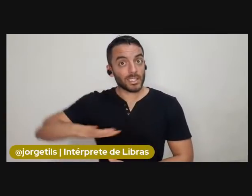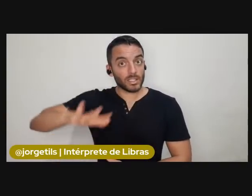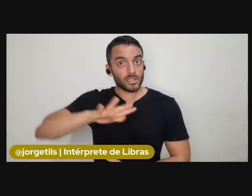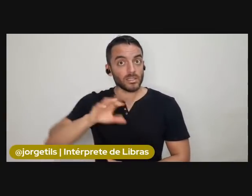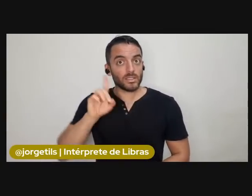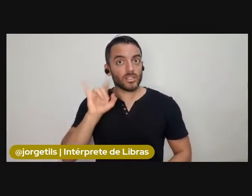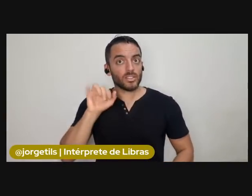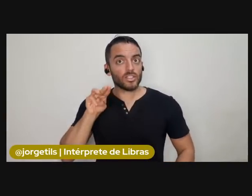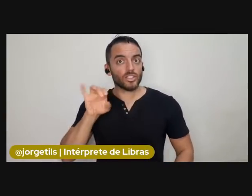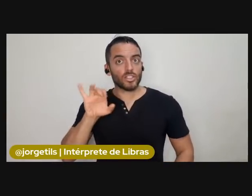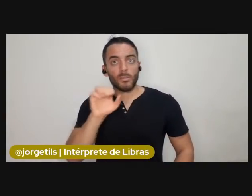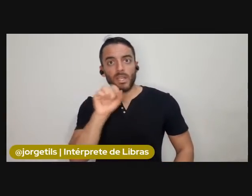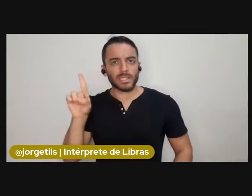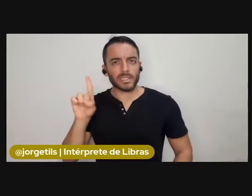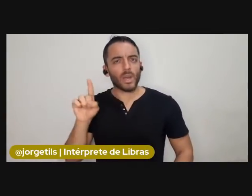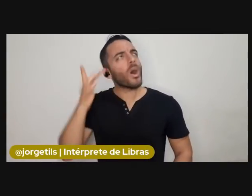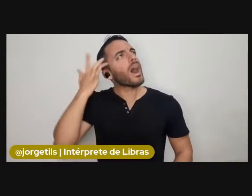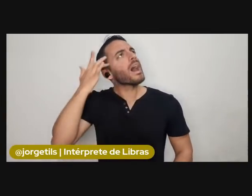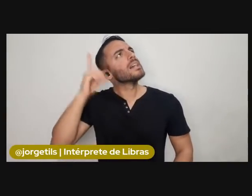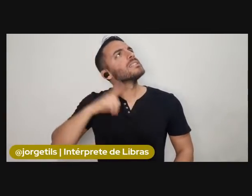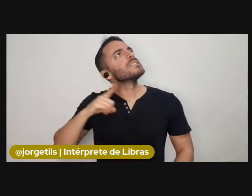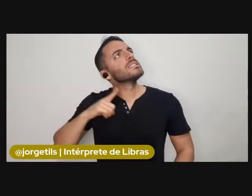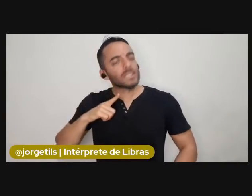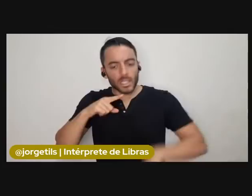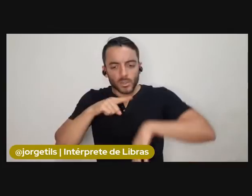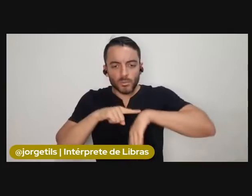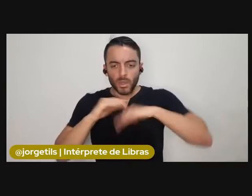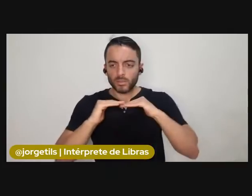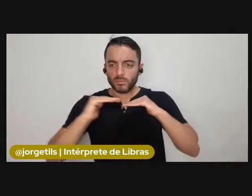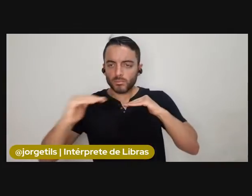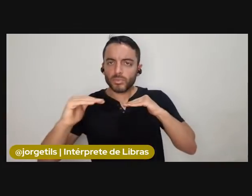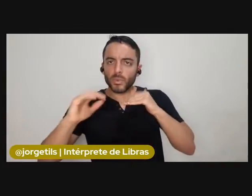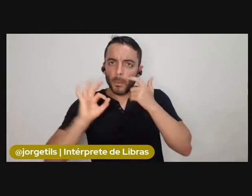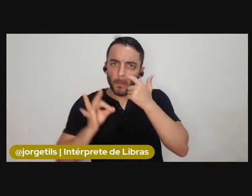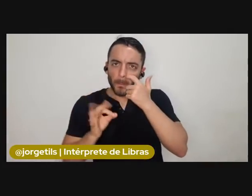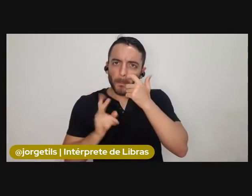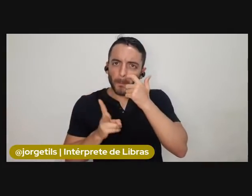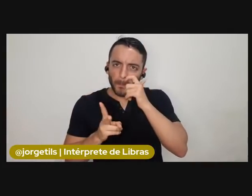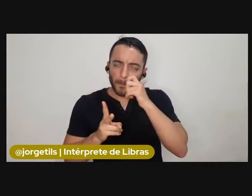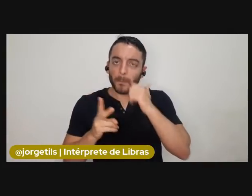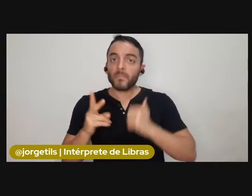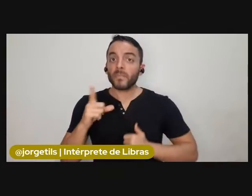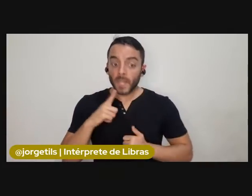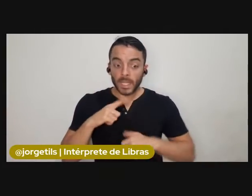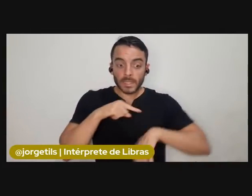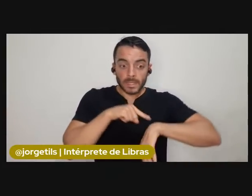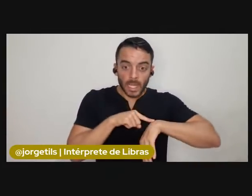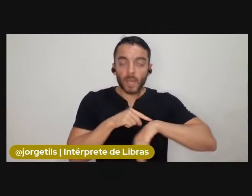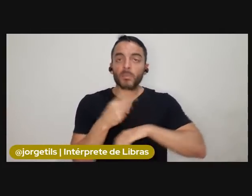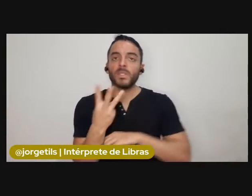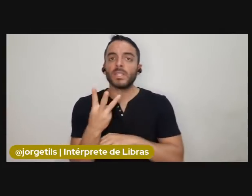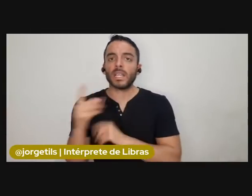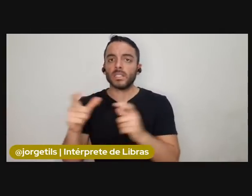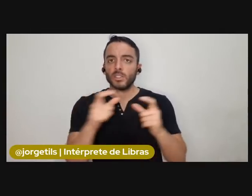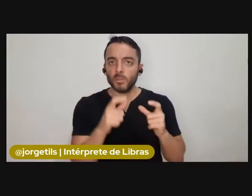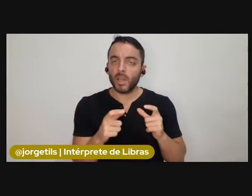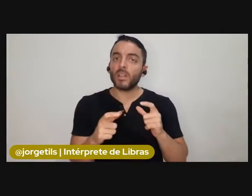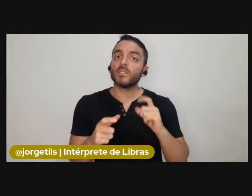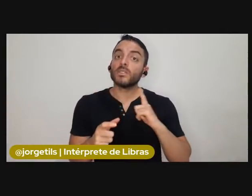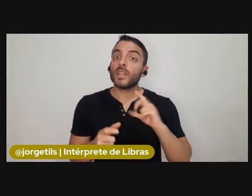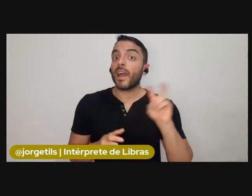de um espaço-tempo fixo com quatro dimensões, tempo e três espaços. Ele lança a quinta dimensão para compreender